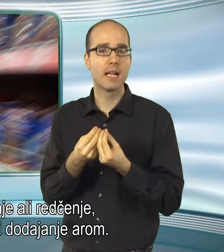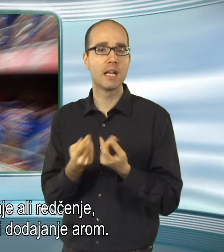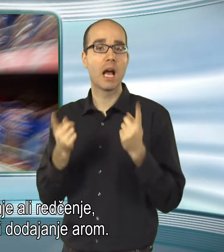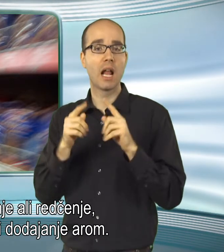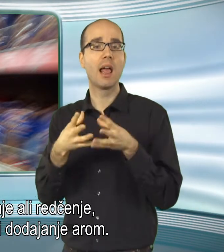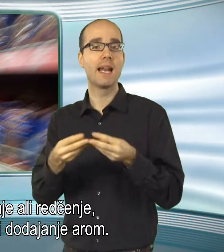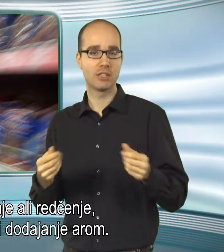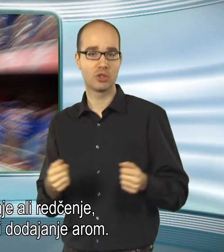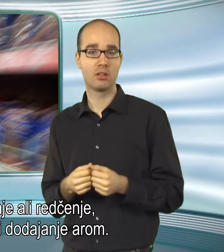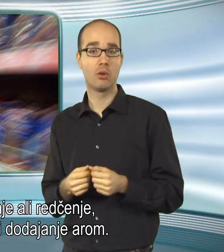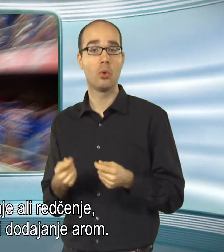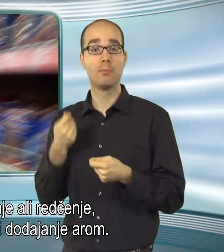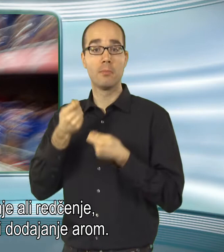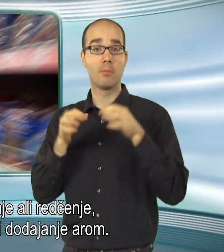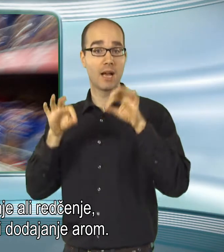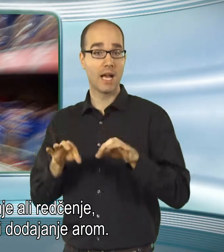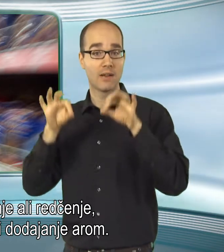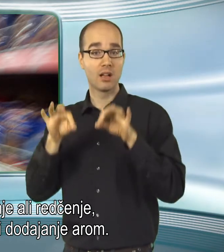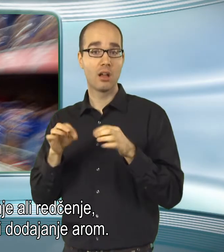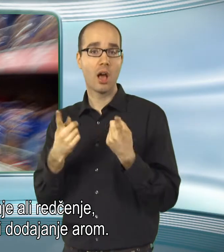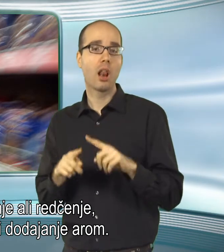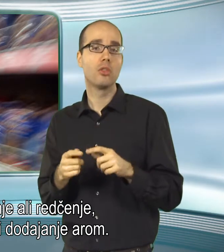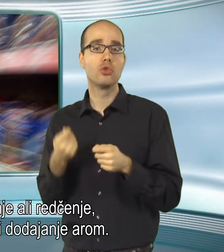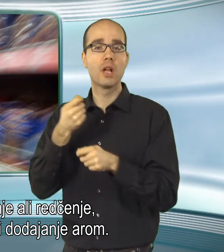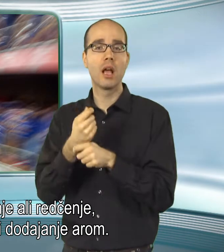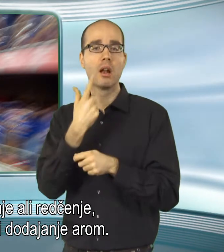obarvanje ali dodajanje arom.